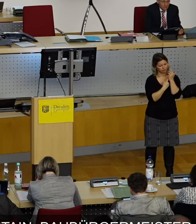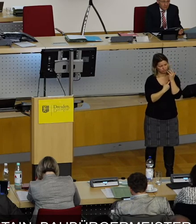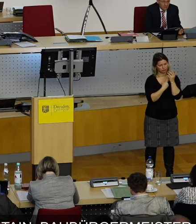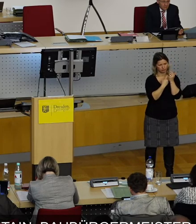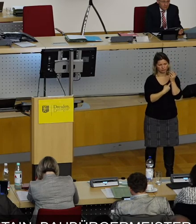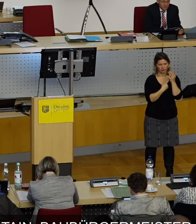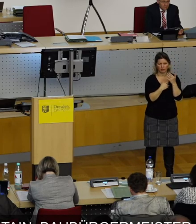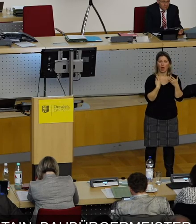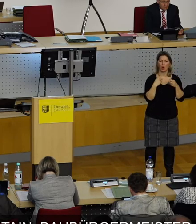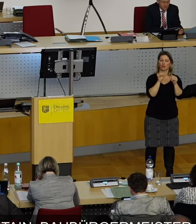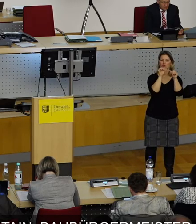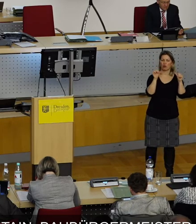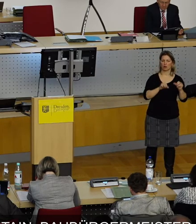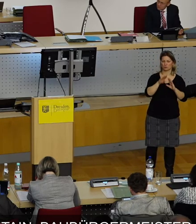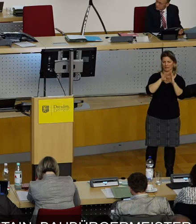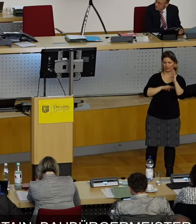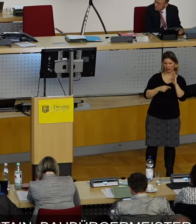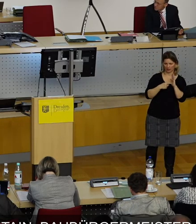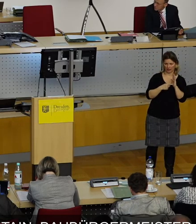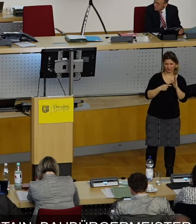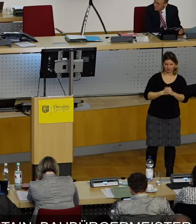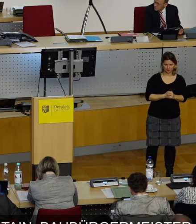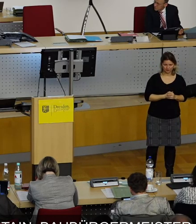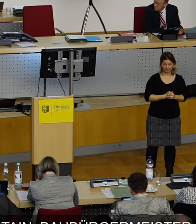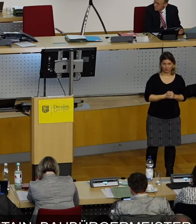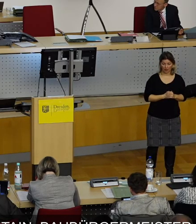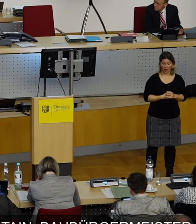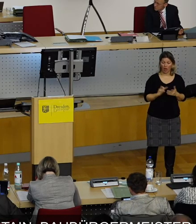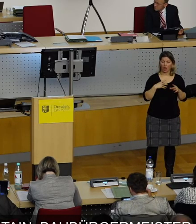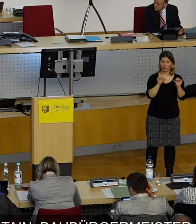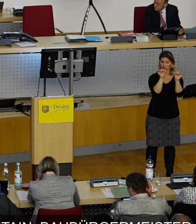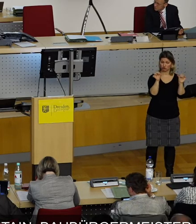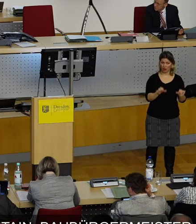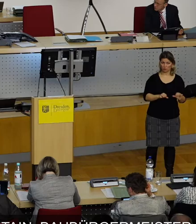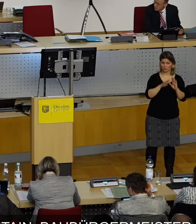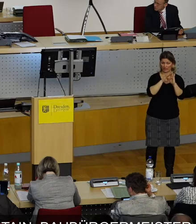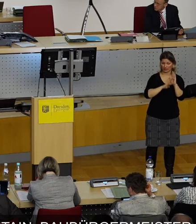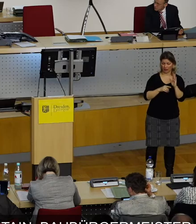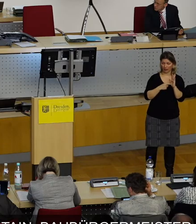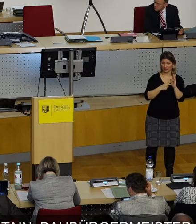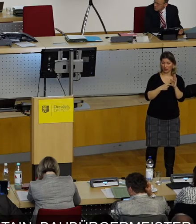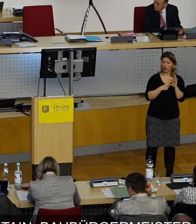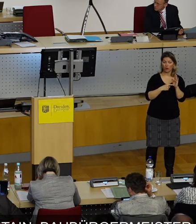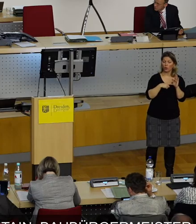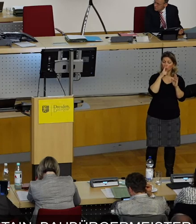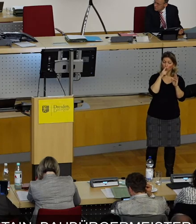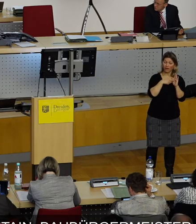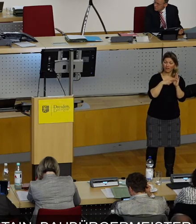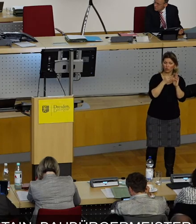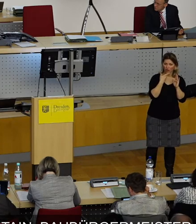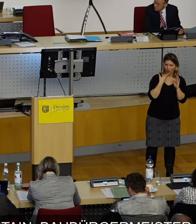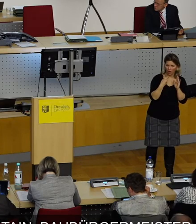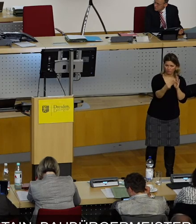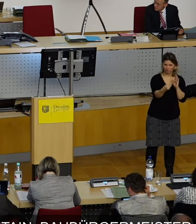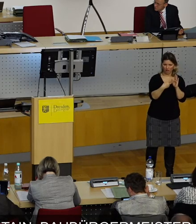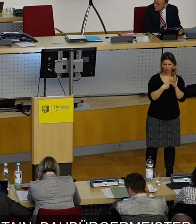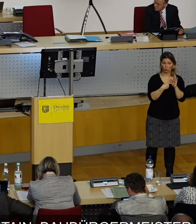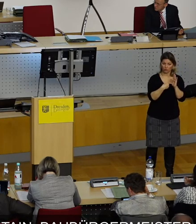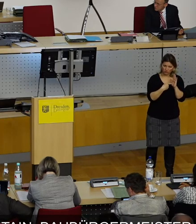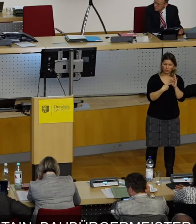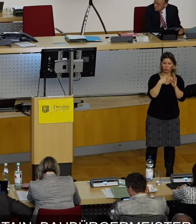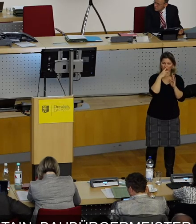angesprochene Gestaltungsrichtlinie. Die im Übrigen, das muss man auch mal dazu sagen, lediglich einen empfehlenden Charakter wird